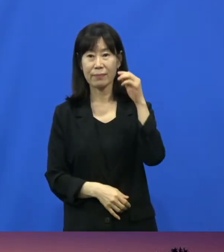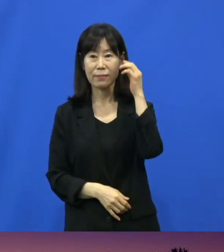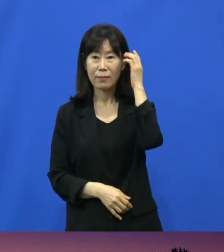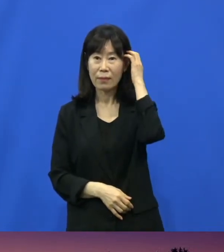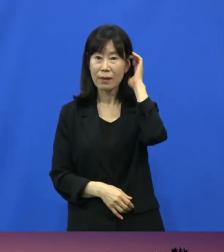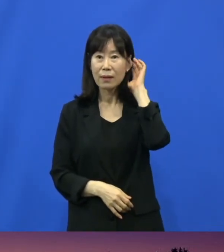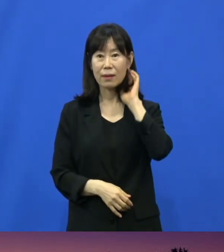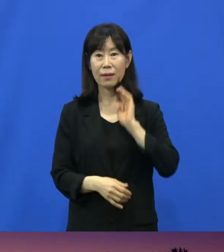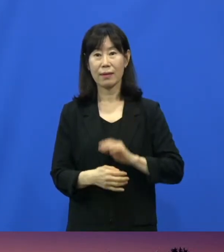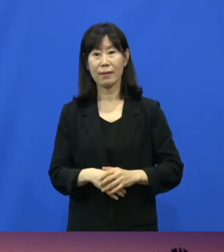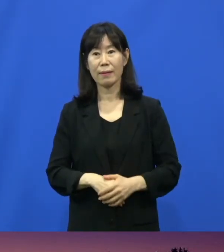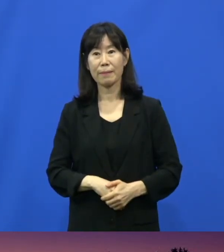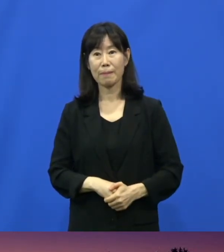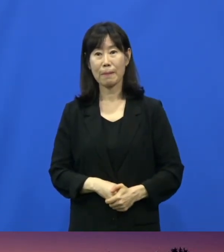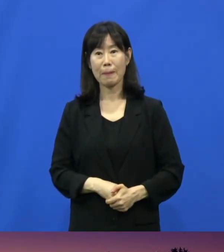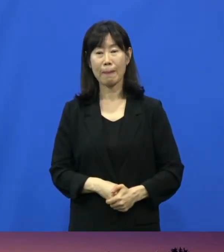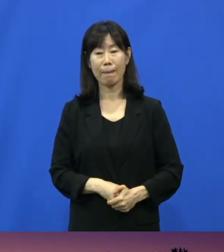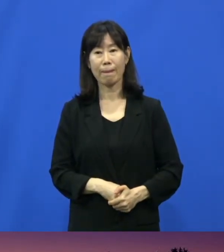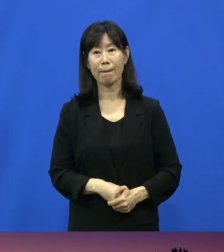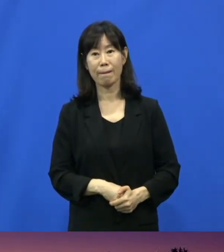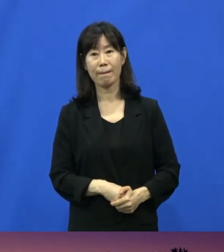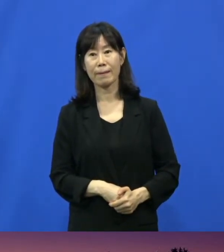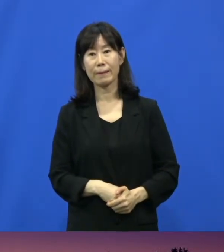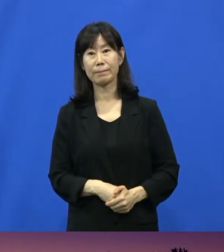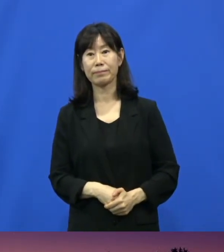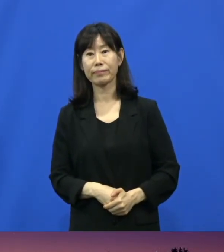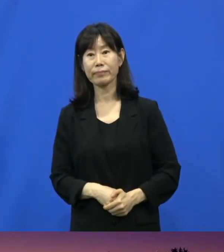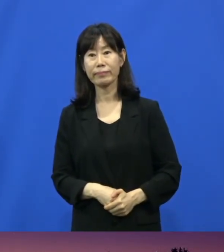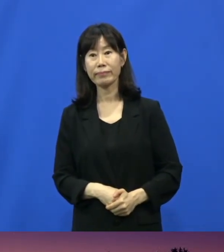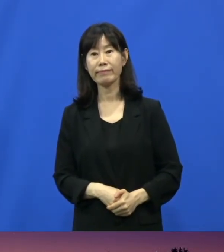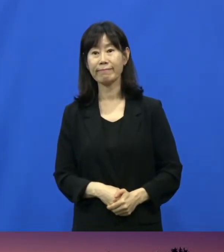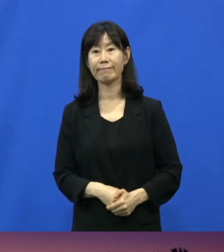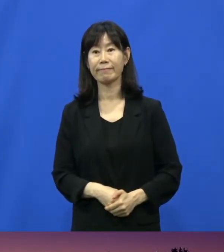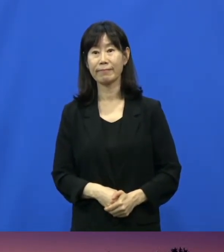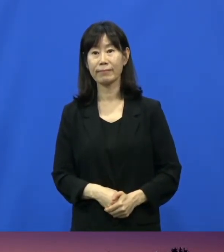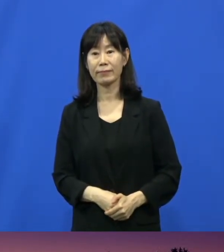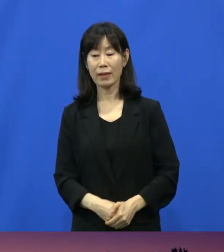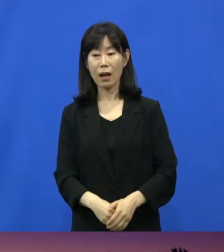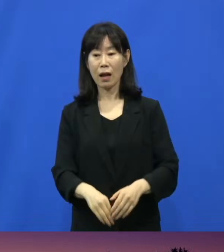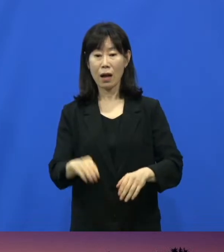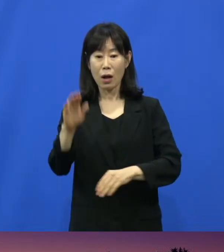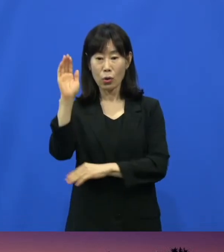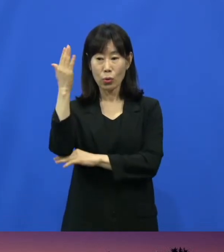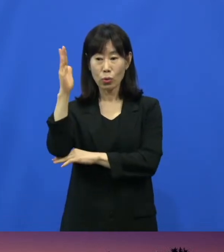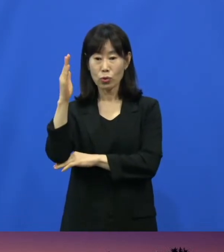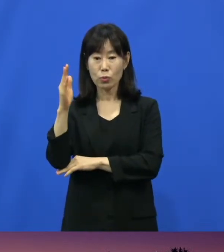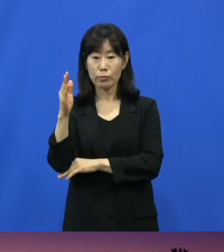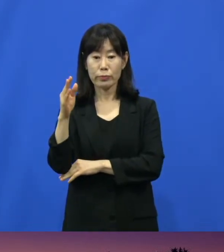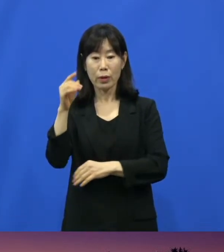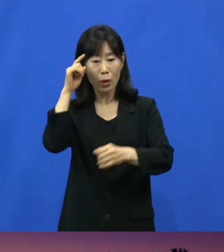인간의 이성의 힘을 과시하죠. 오늘 과학 지상주의가 있잖아요.